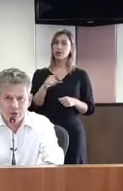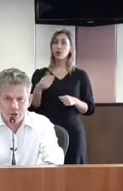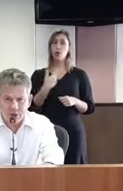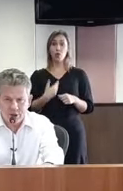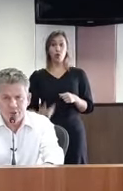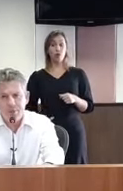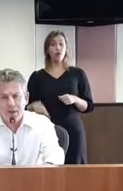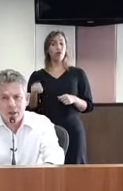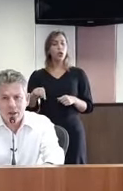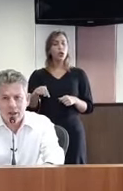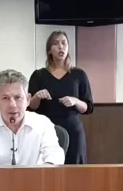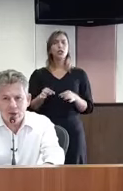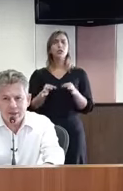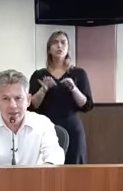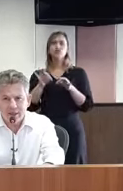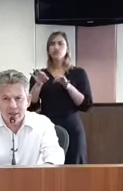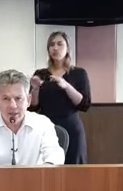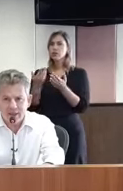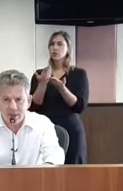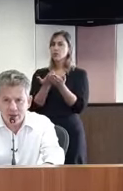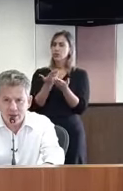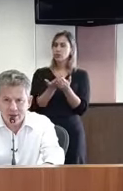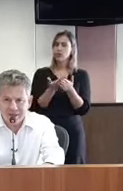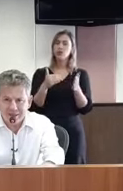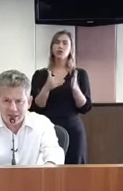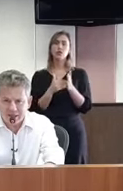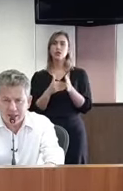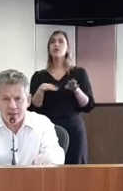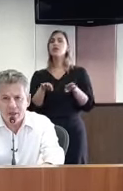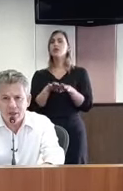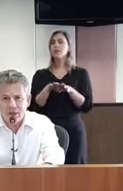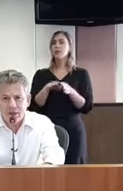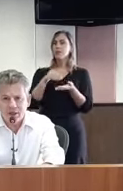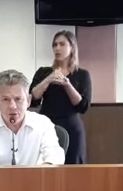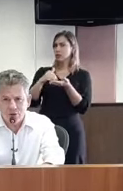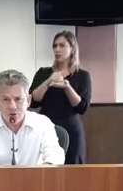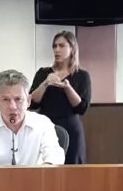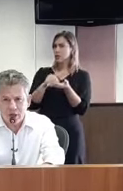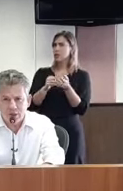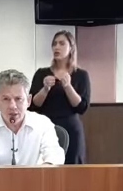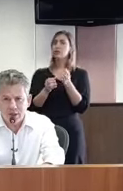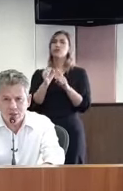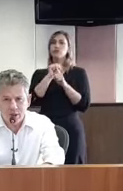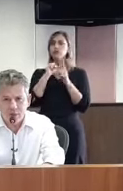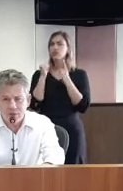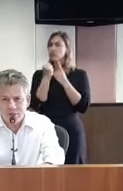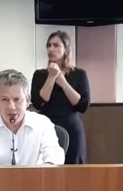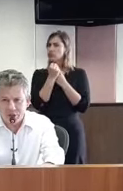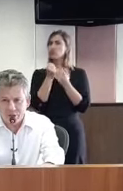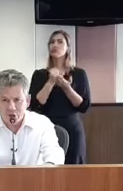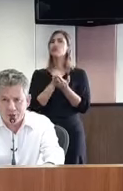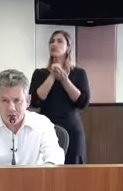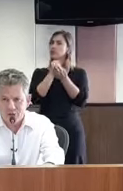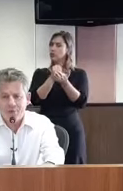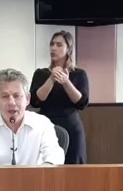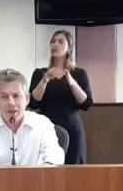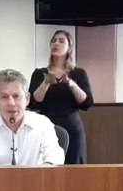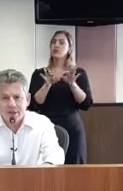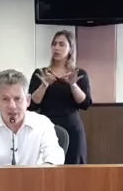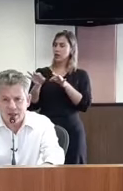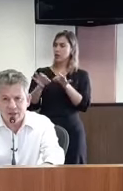já está estudando. A nossa secretaria, a nossa secretária de assistência social está elaborando um planejamento para